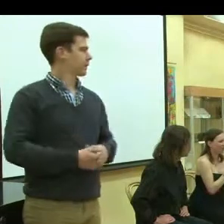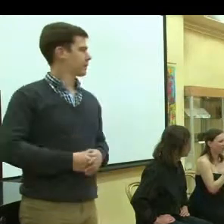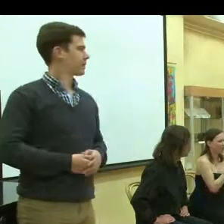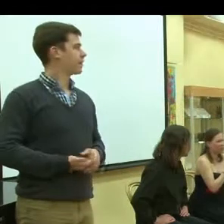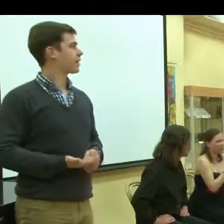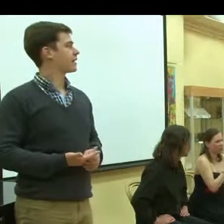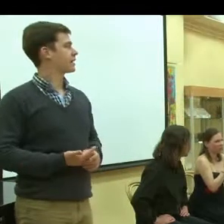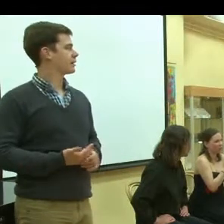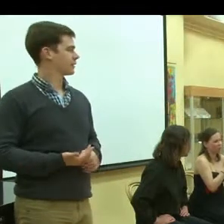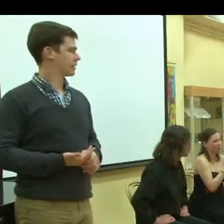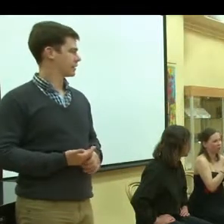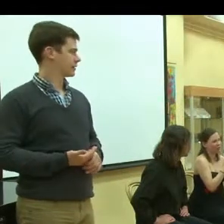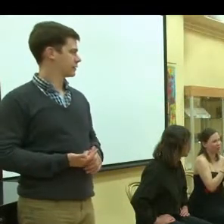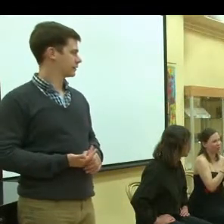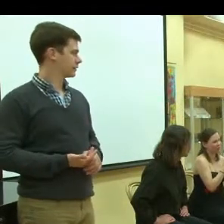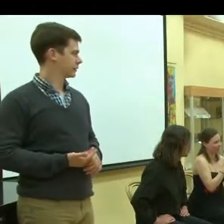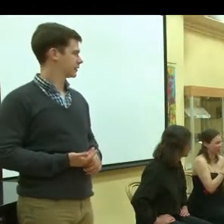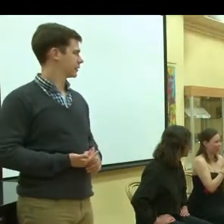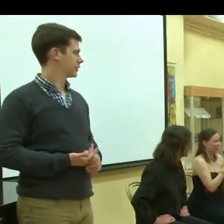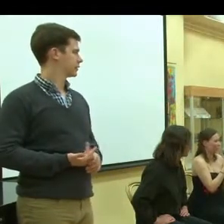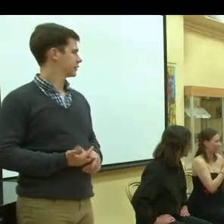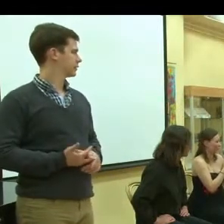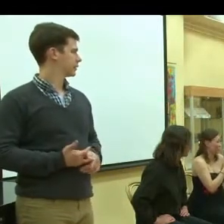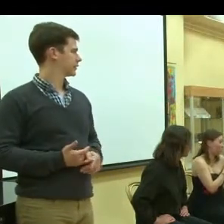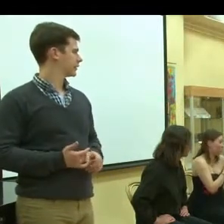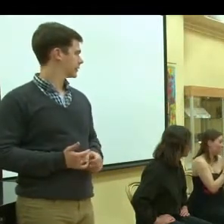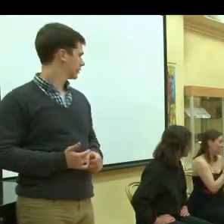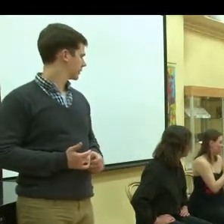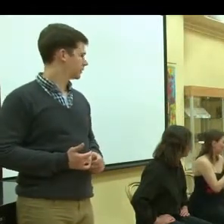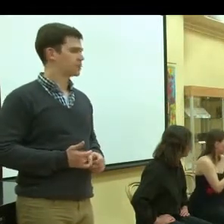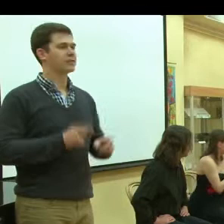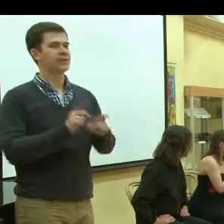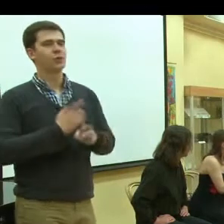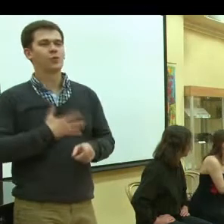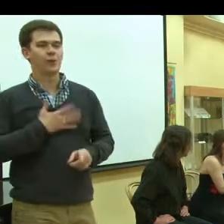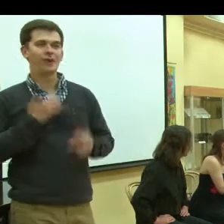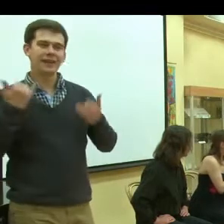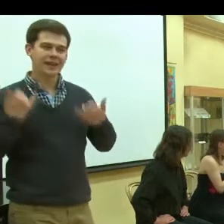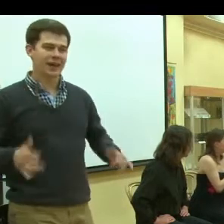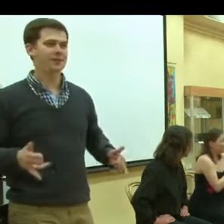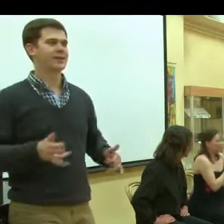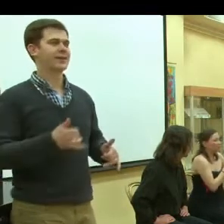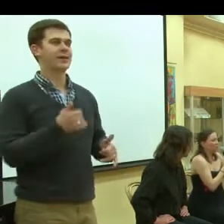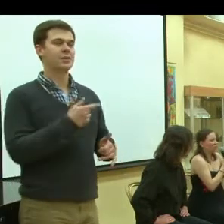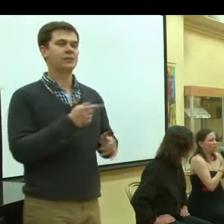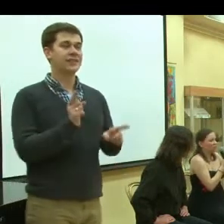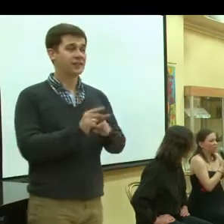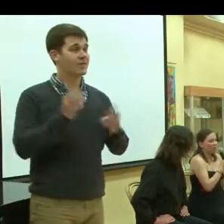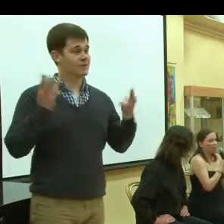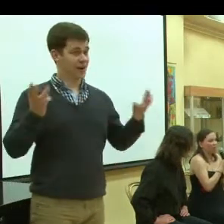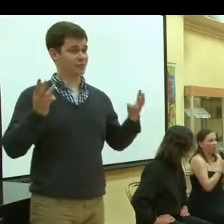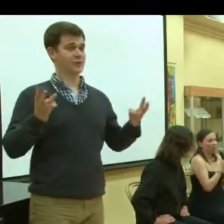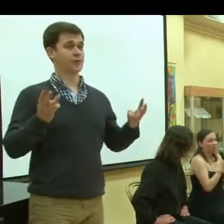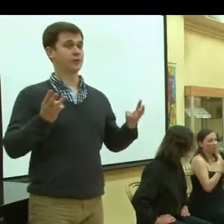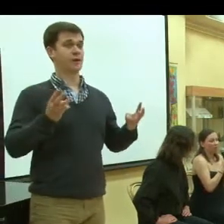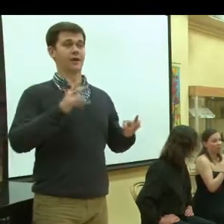otra manera, porque es algo que się lleva más. I się też inaczej, czy też czuje się inaczej. Es un movimiento natural del cuerpo. I to, co ważne, to